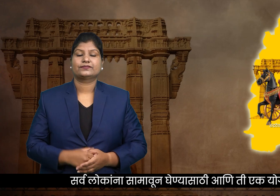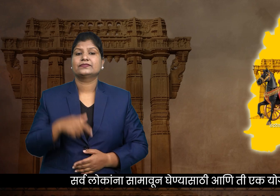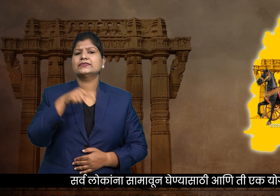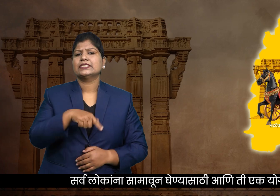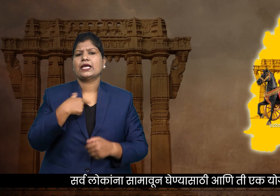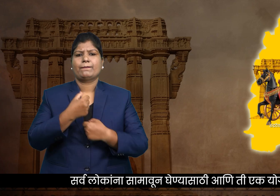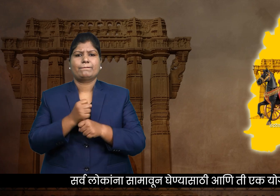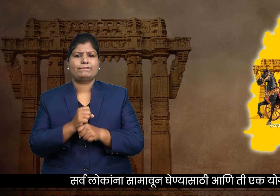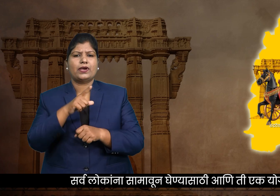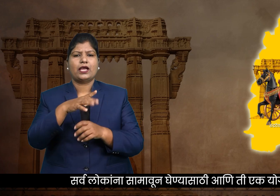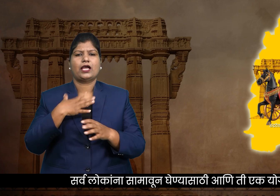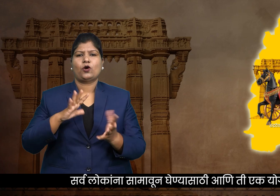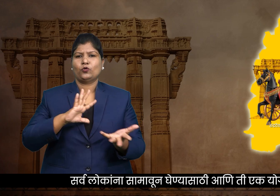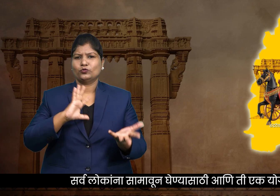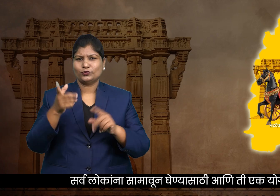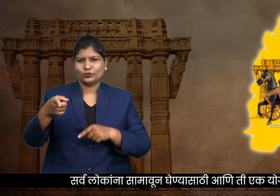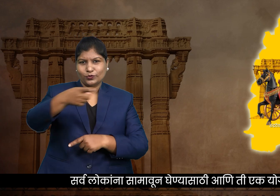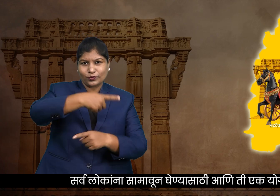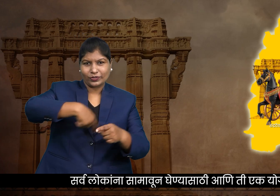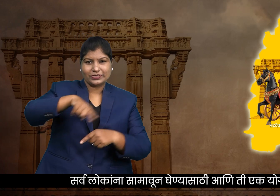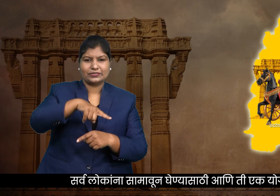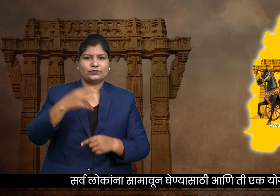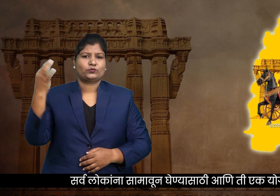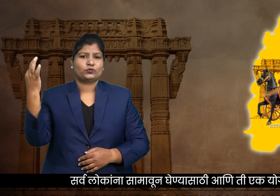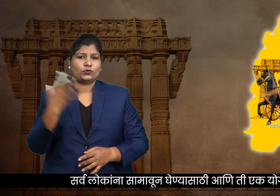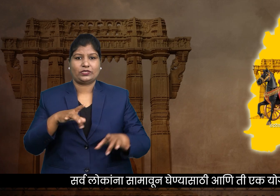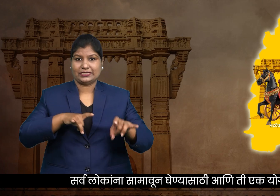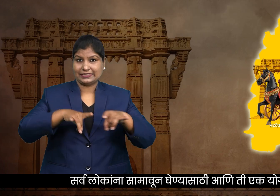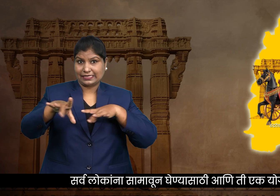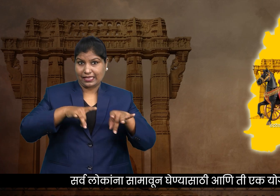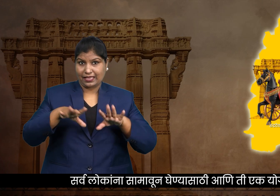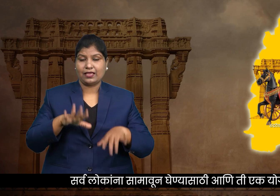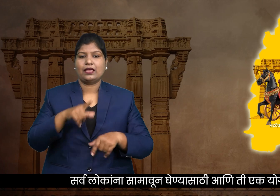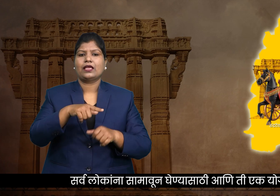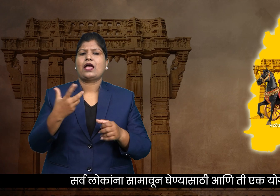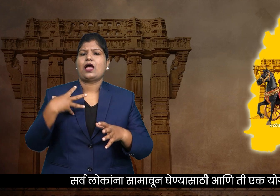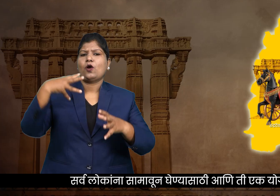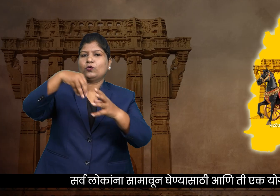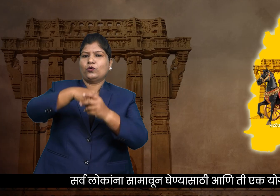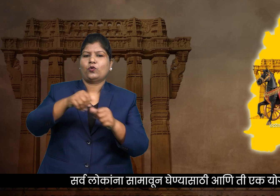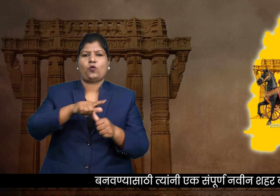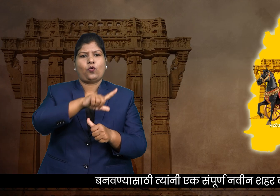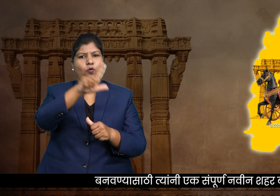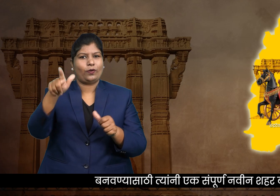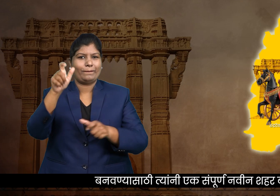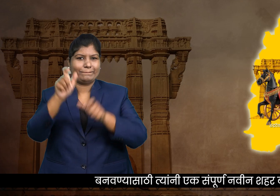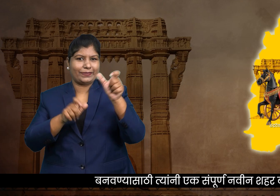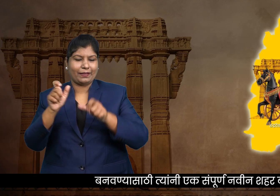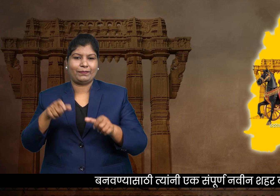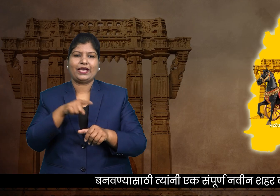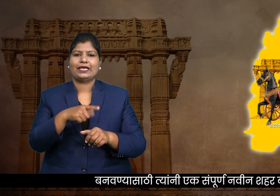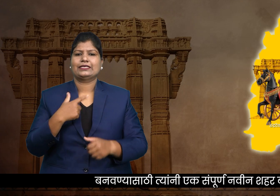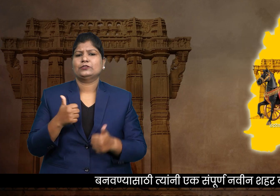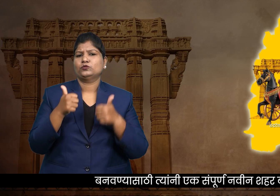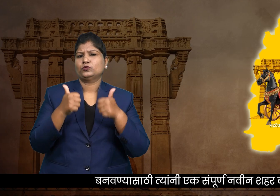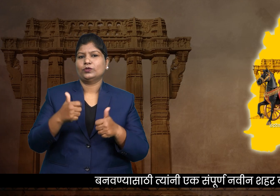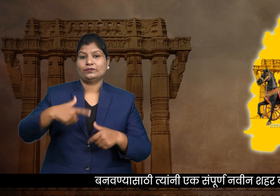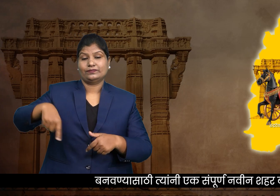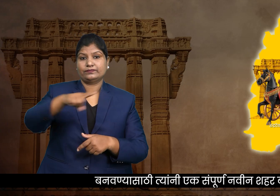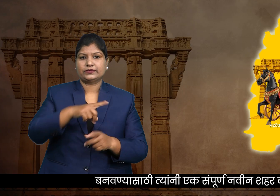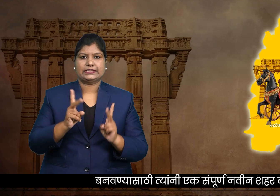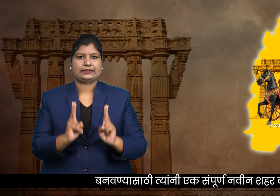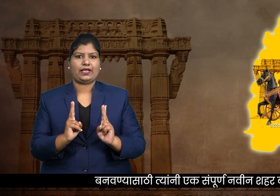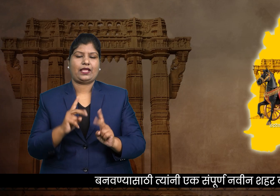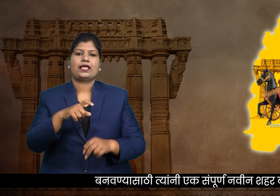सर्व लोकांना सामावून घेण्यासाठी आणि ती एक योग्य राजधानी बनवण्यासाठी त्यांनी